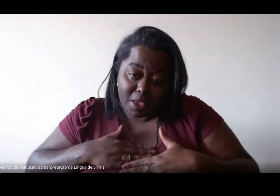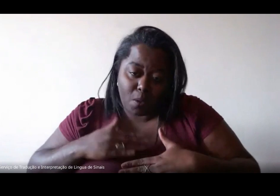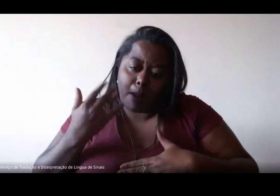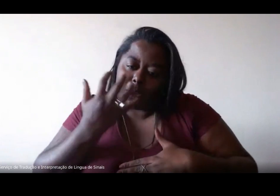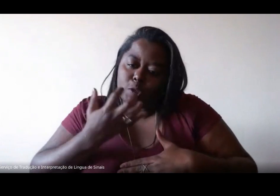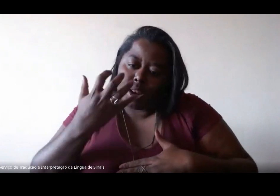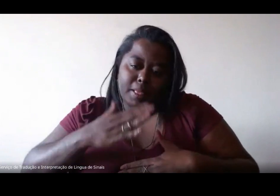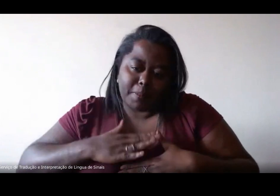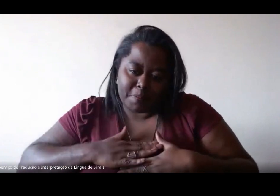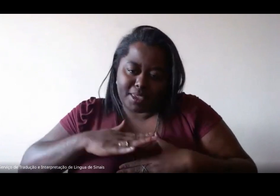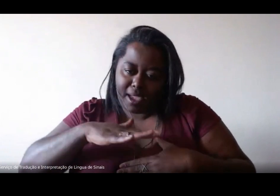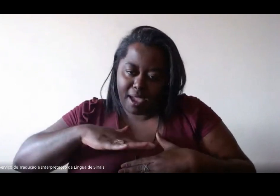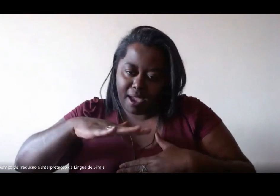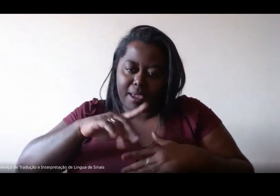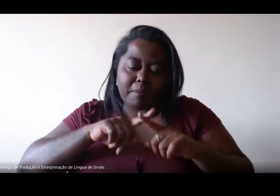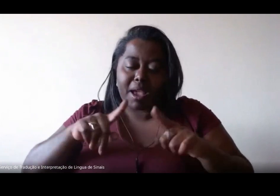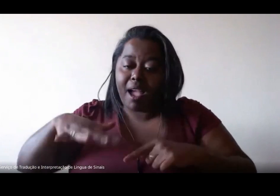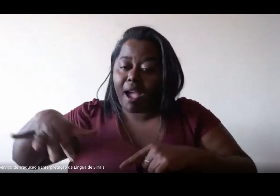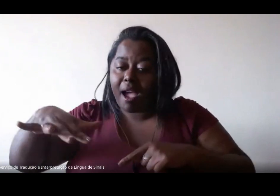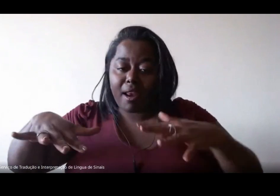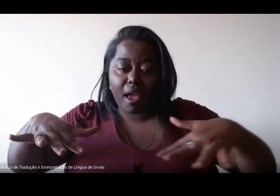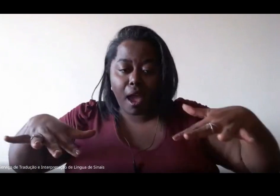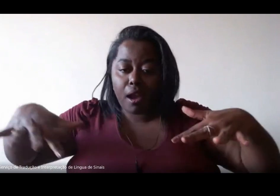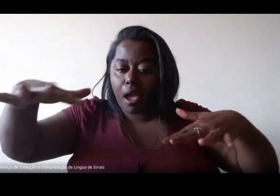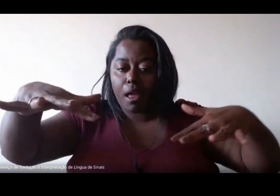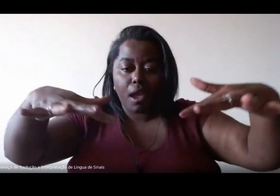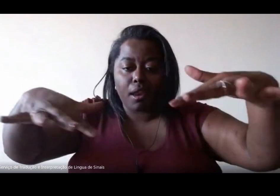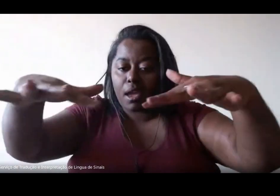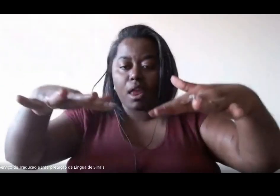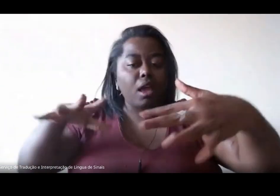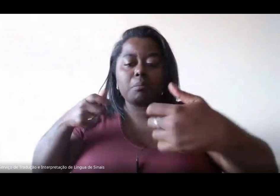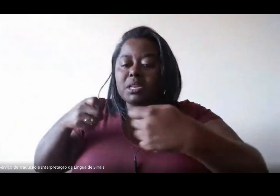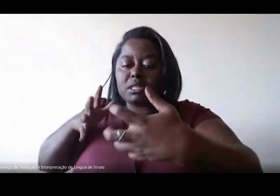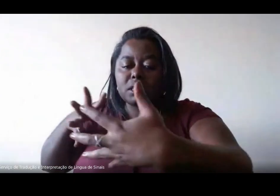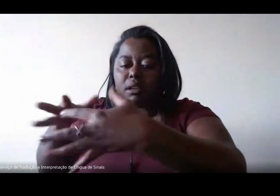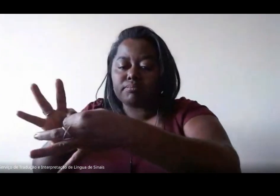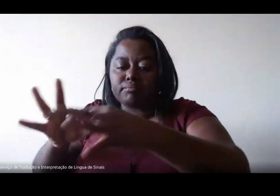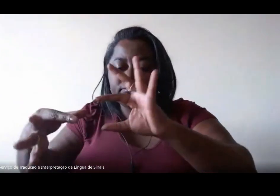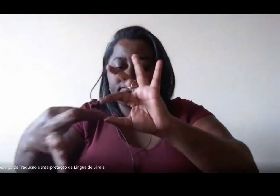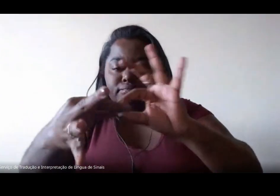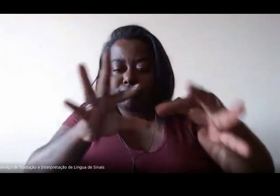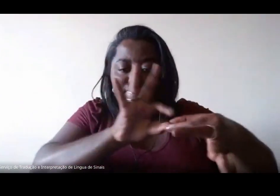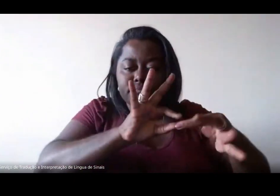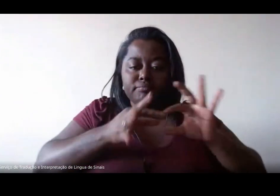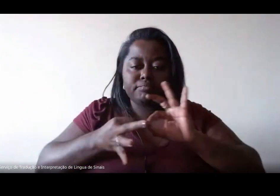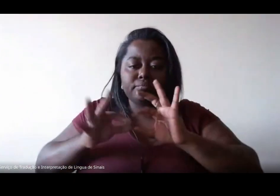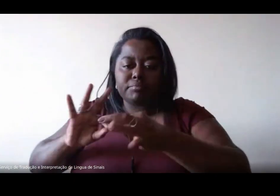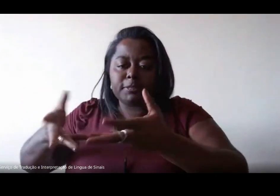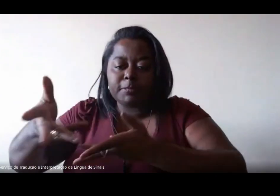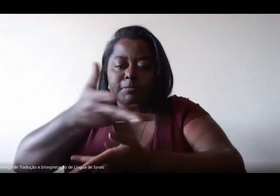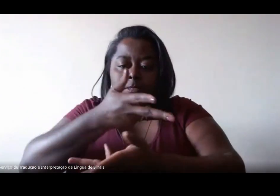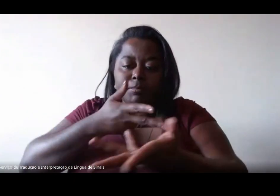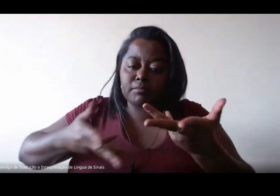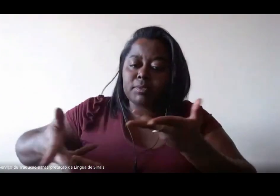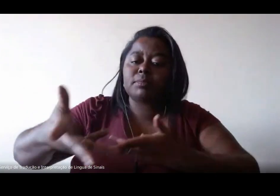apaixonada pela minha. Mas todas elas são complementares e constituem essa tarefa que a gente tem, como eu disse